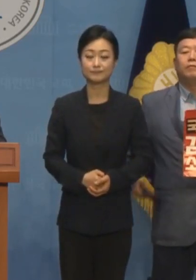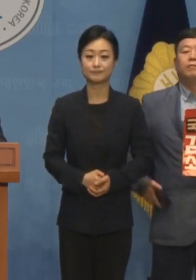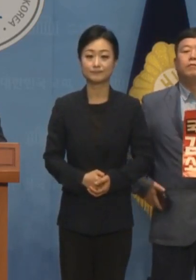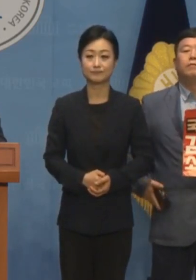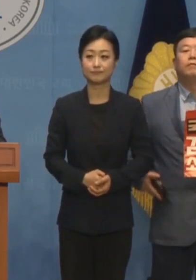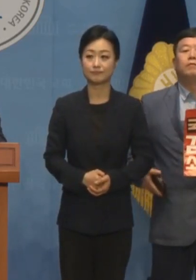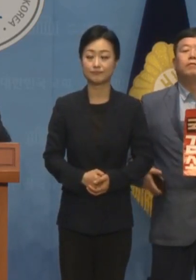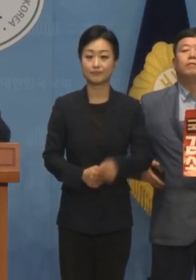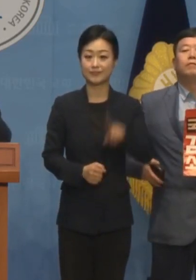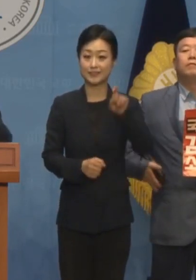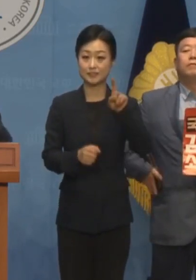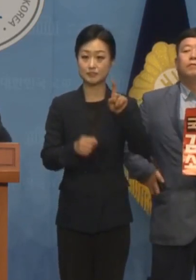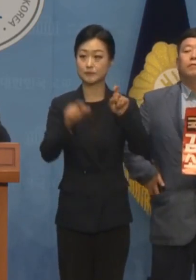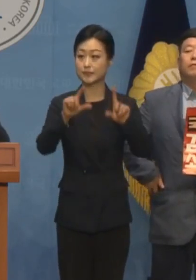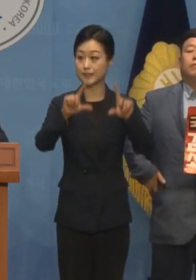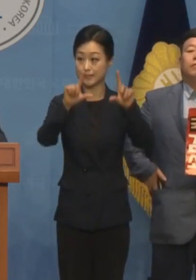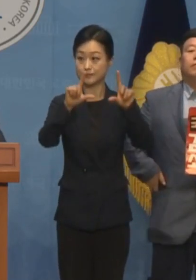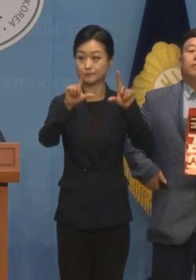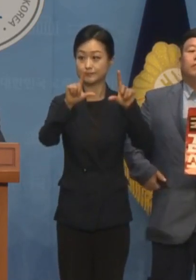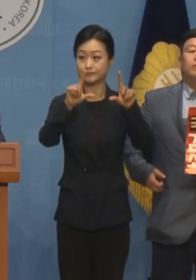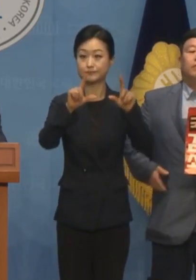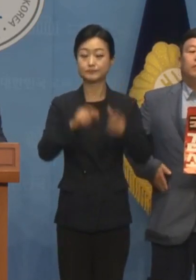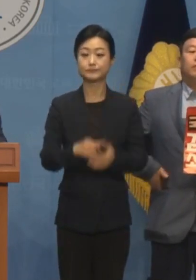지난 11일